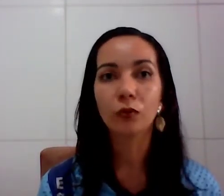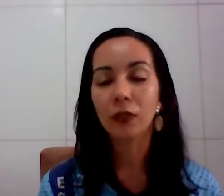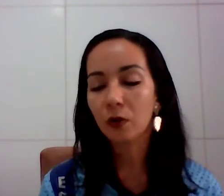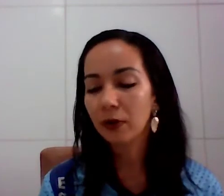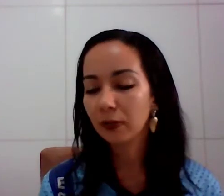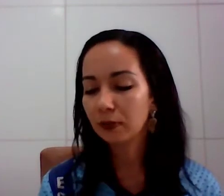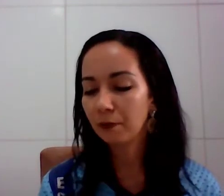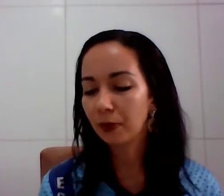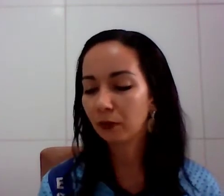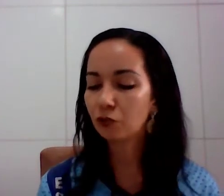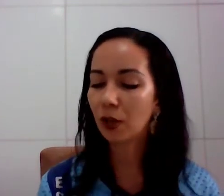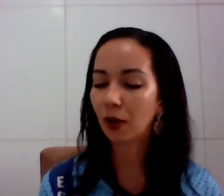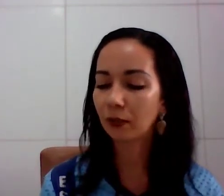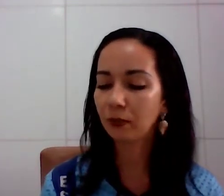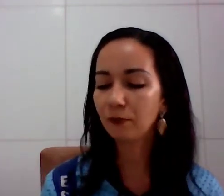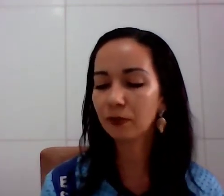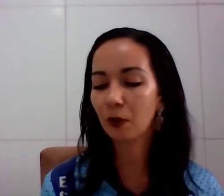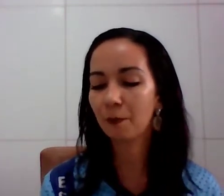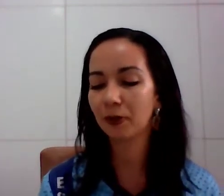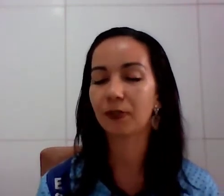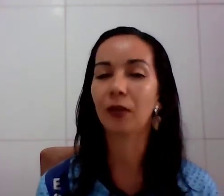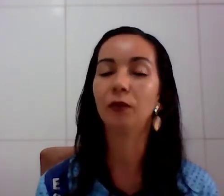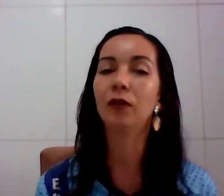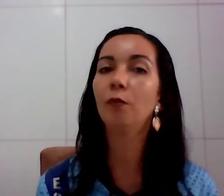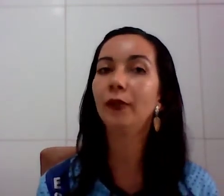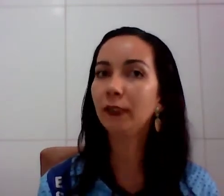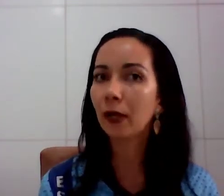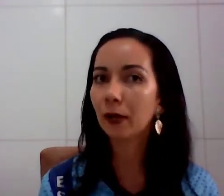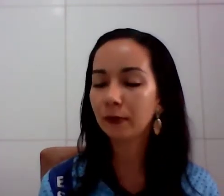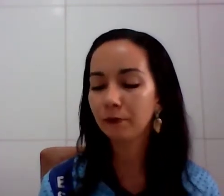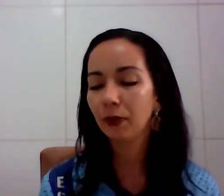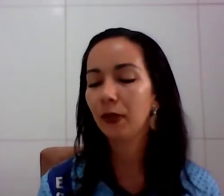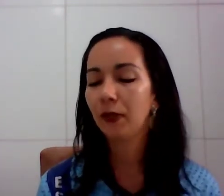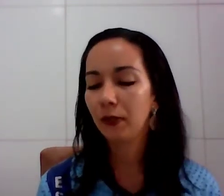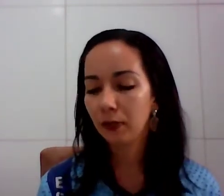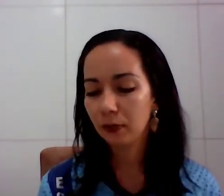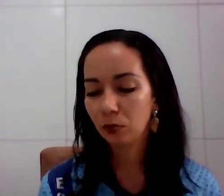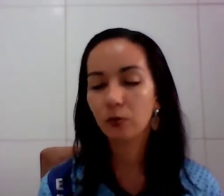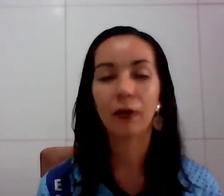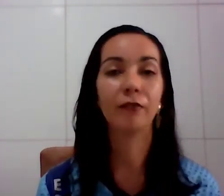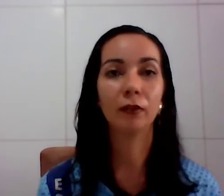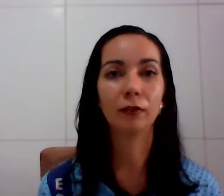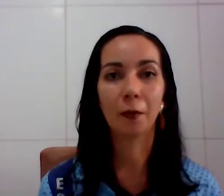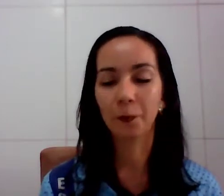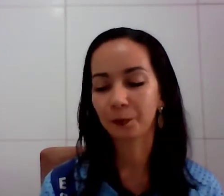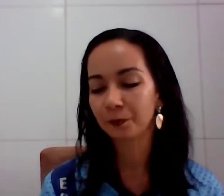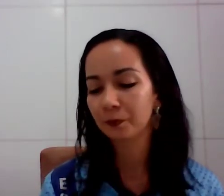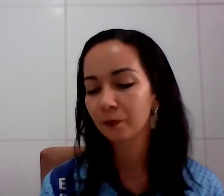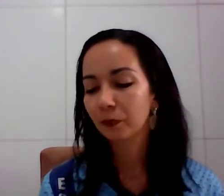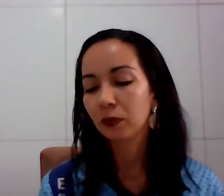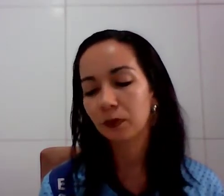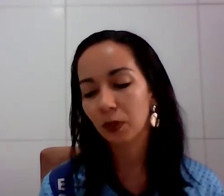de conhecimentos relativos ao passado da humanidade e de sua evolução.